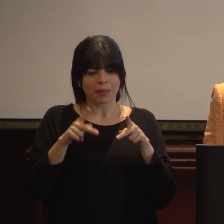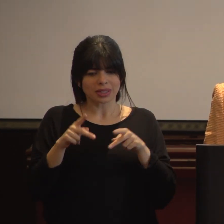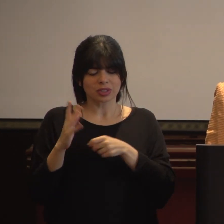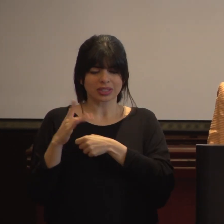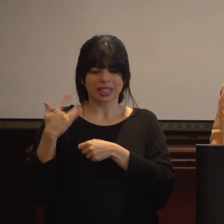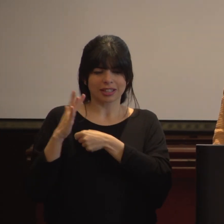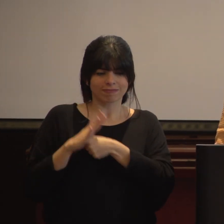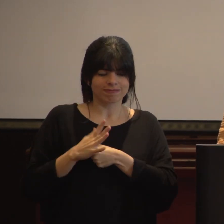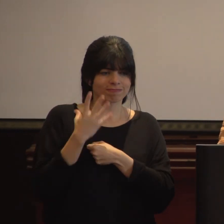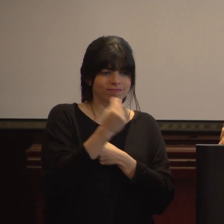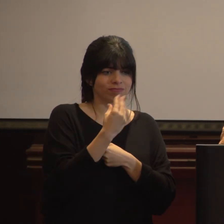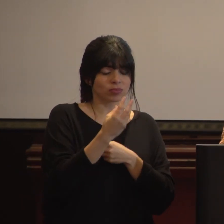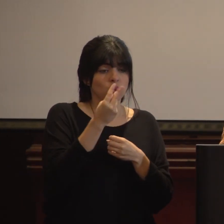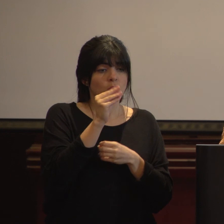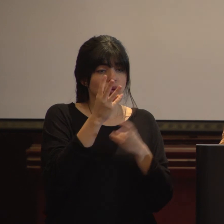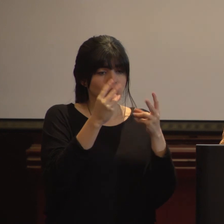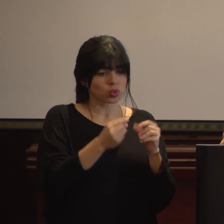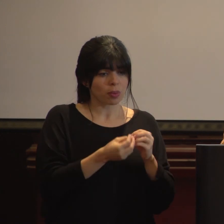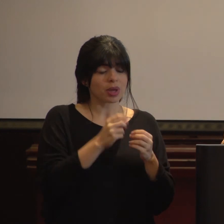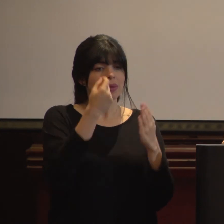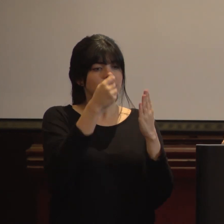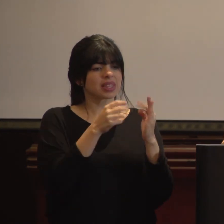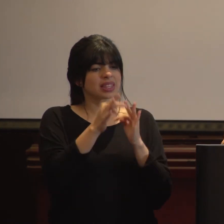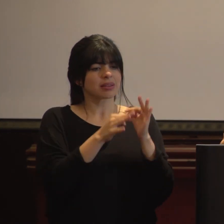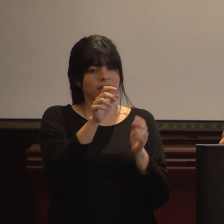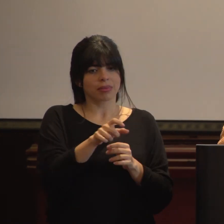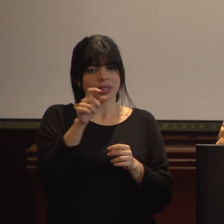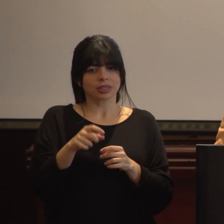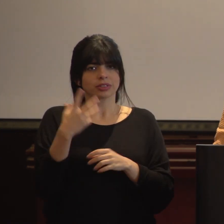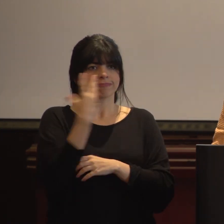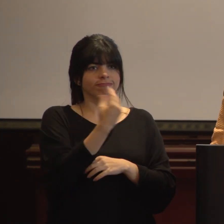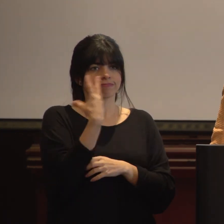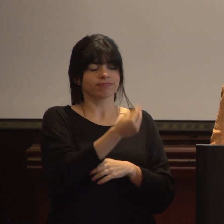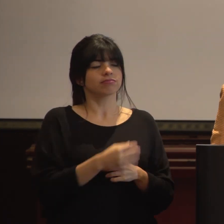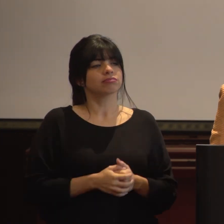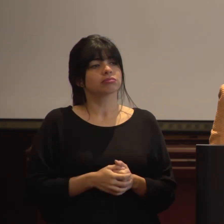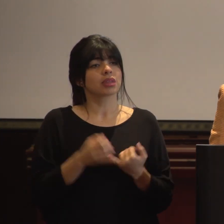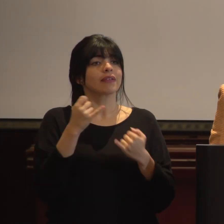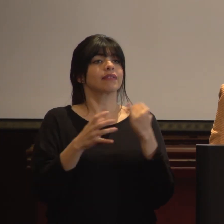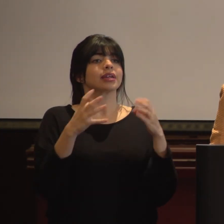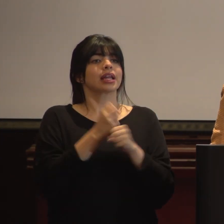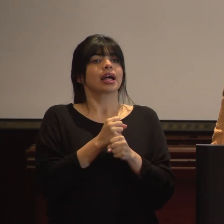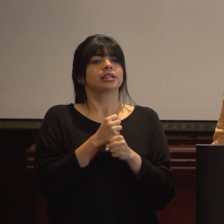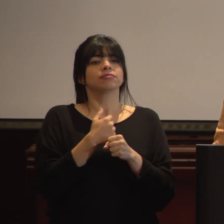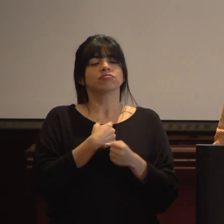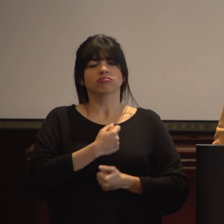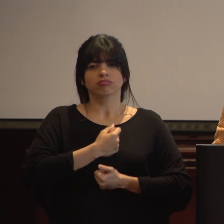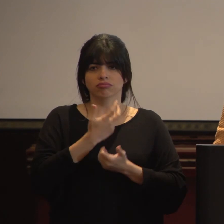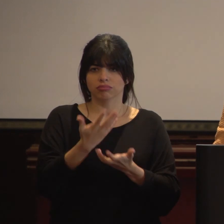forzado las cifras y los perfiles de estos seres humanos desplazados finalmente les